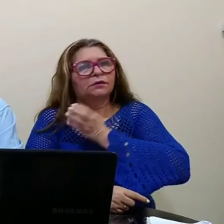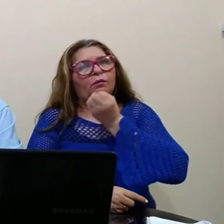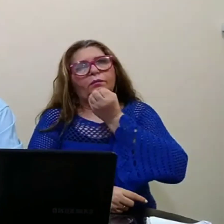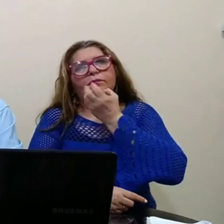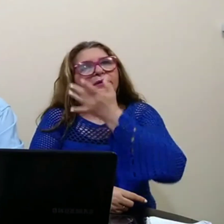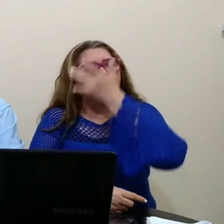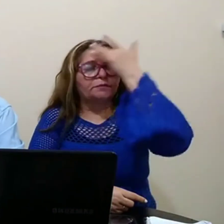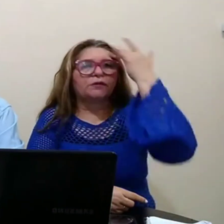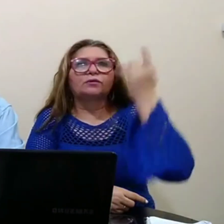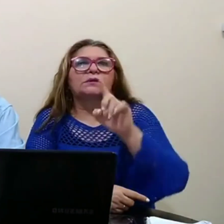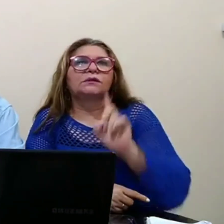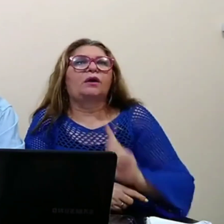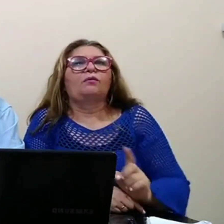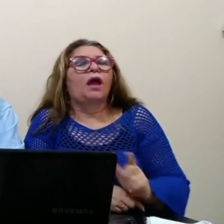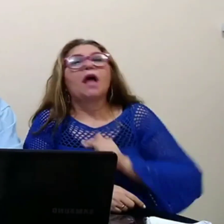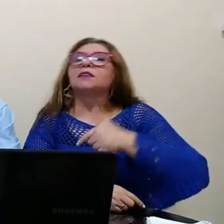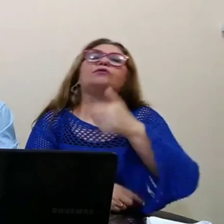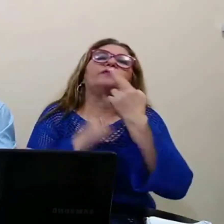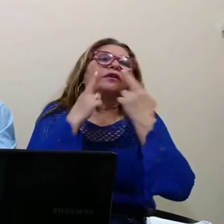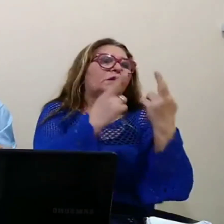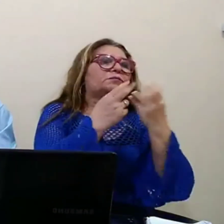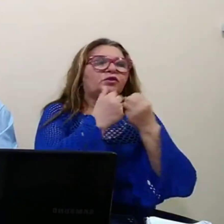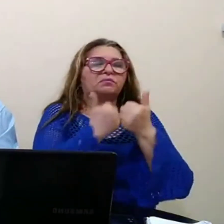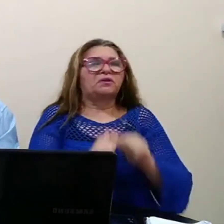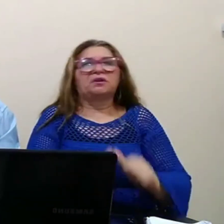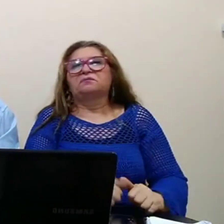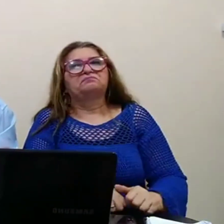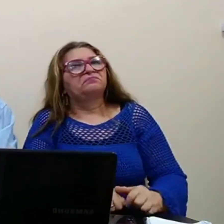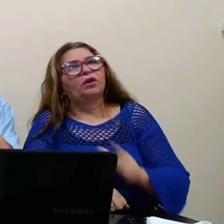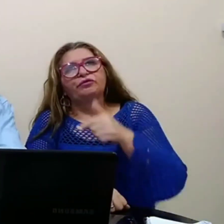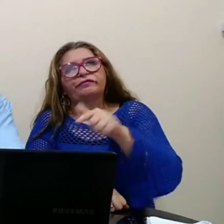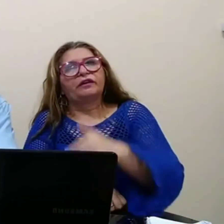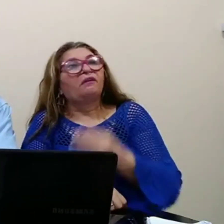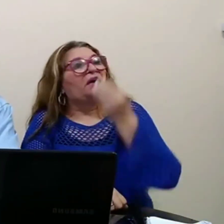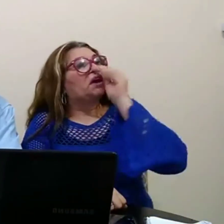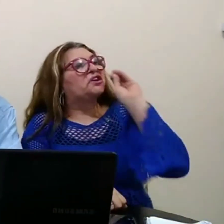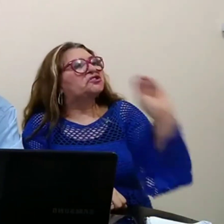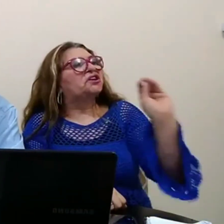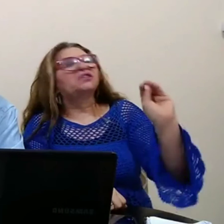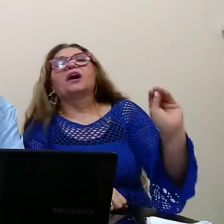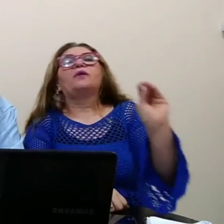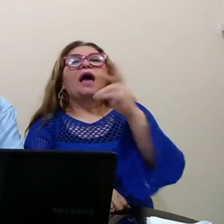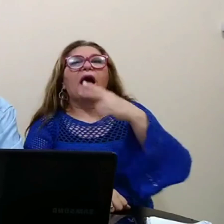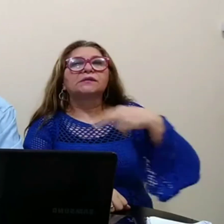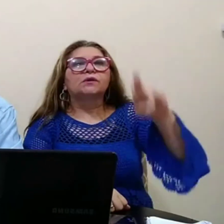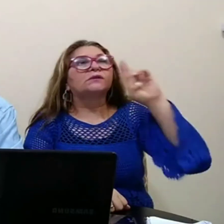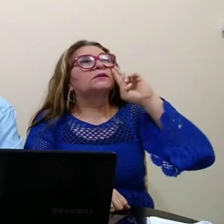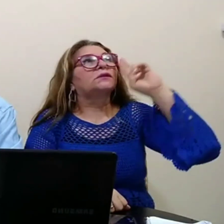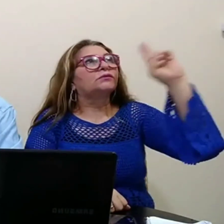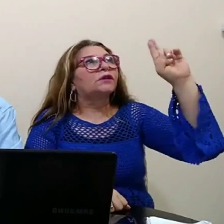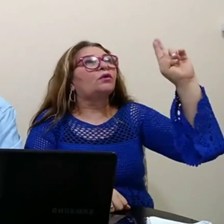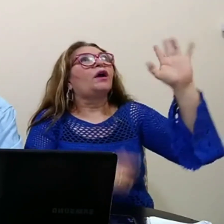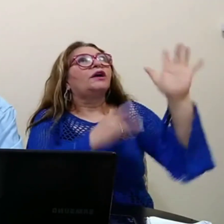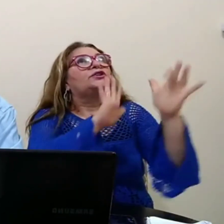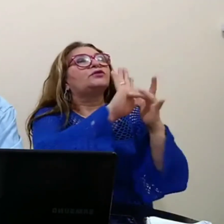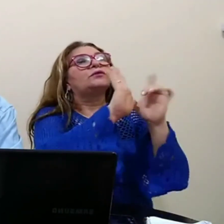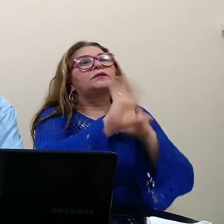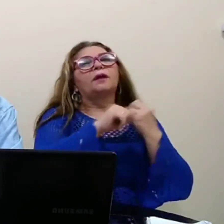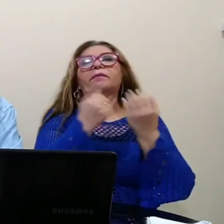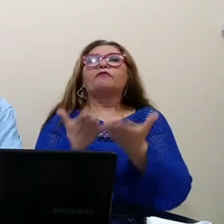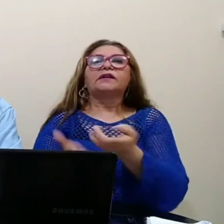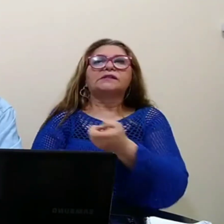terem uma atitude correta. Eles rejeitaram o que Jesus tinha para eles. Diz aqui, verso 16: